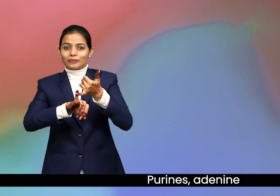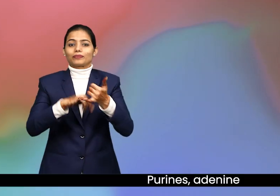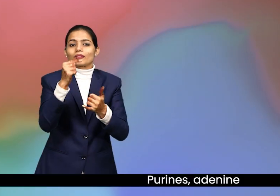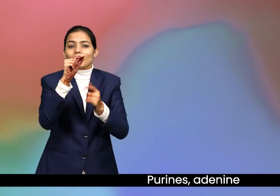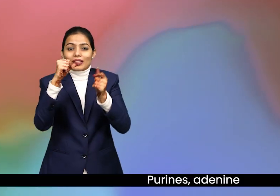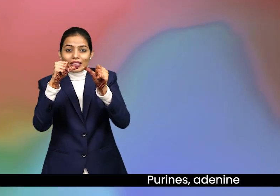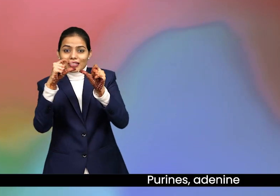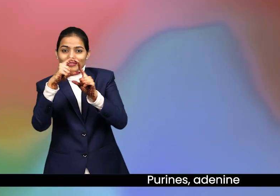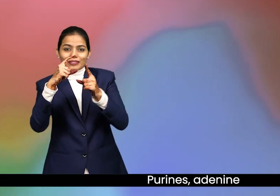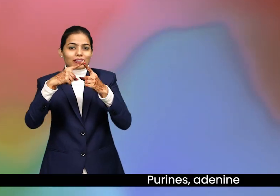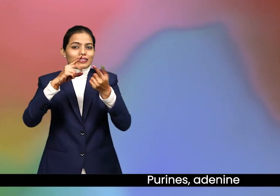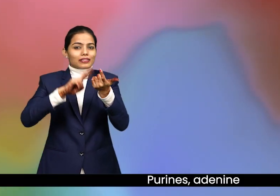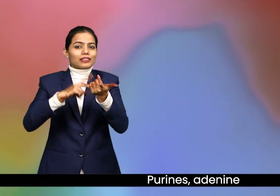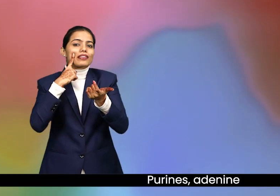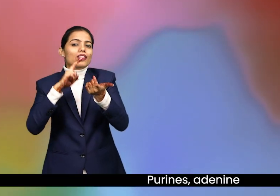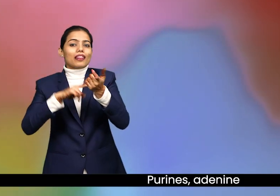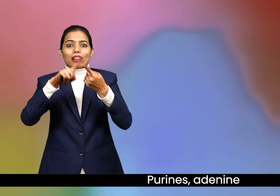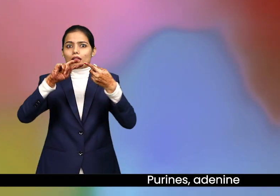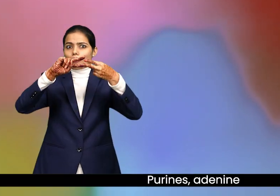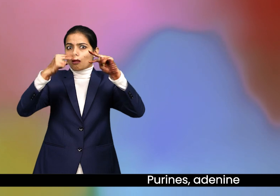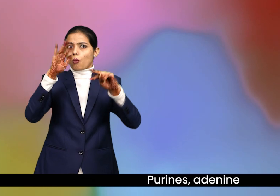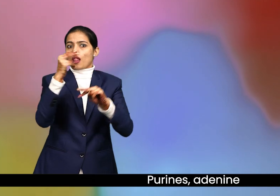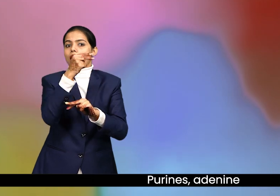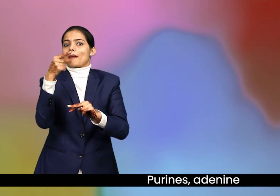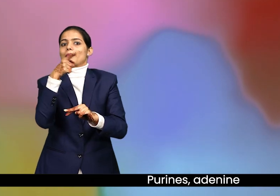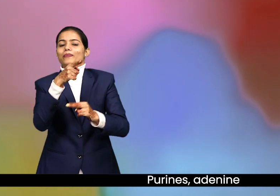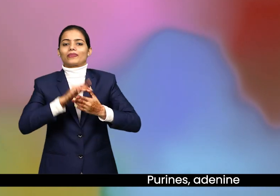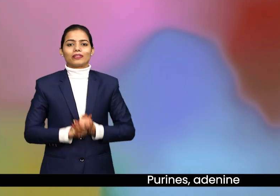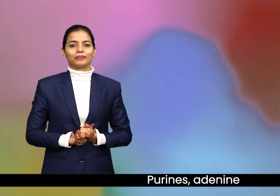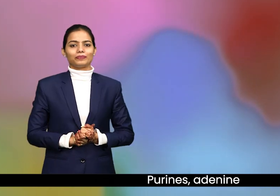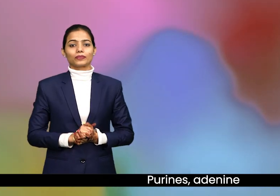2 purines, வகையான நைட்ரஜன் அடிப்படைகள் உள்ளன. adenine,